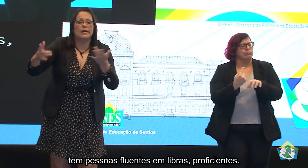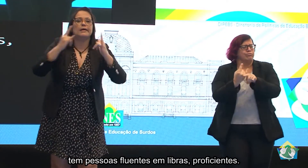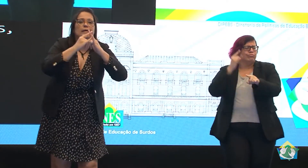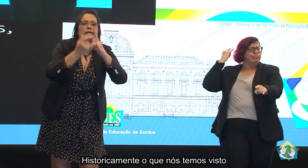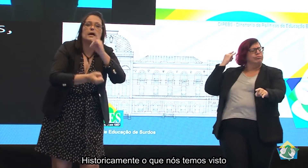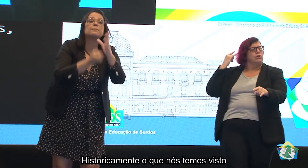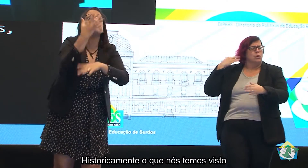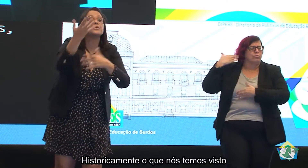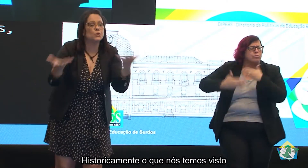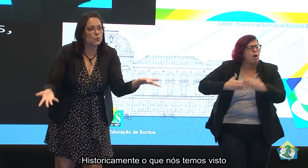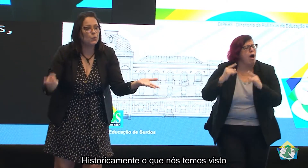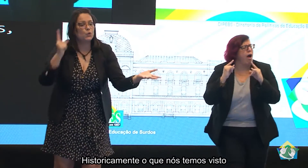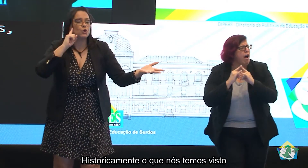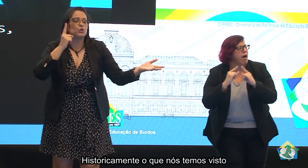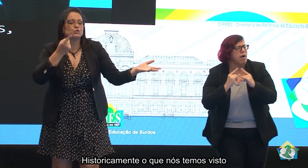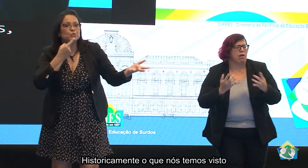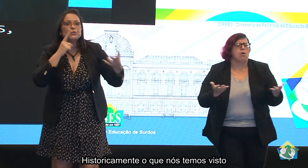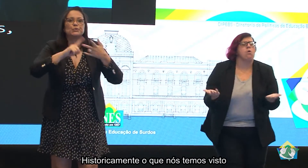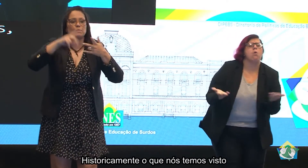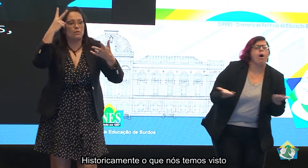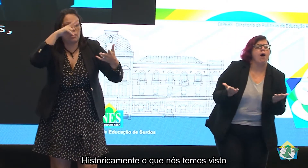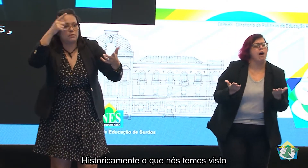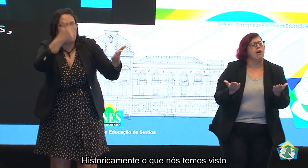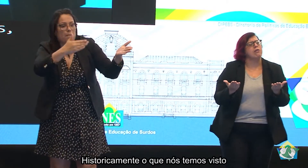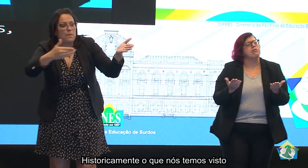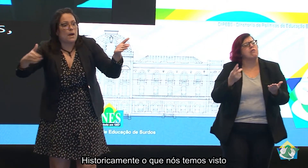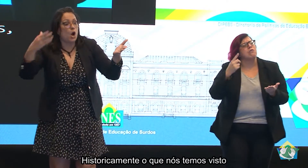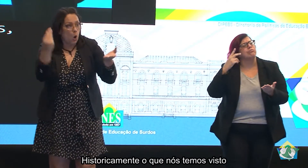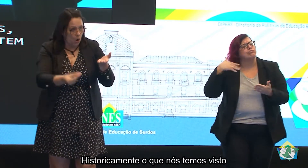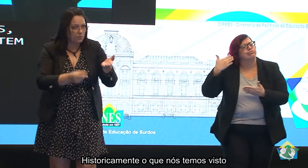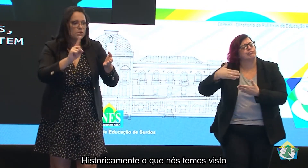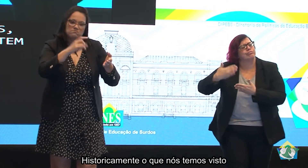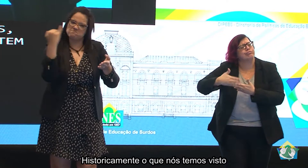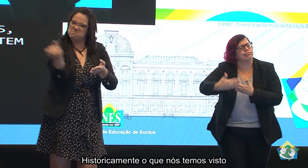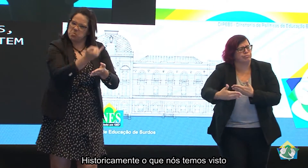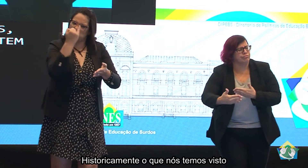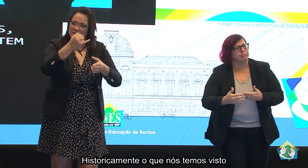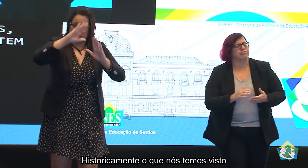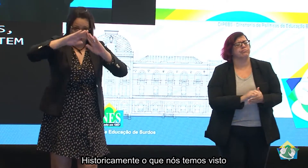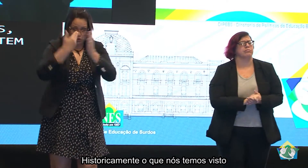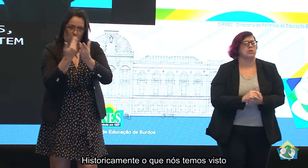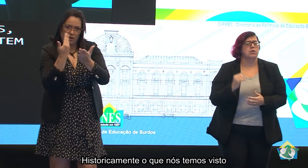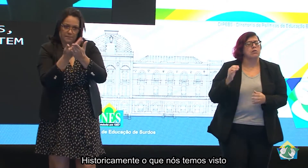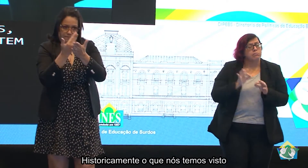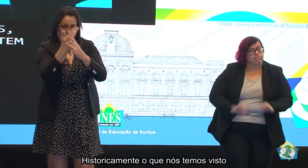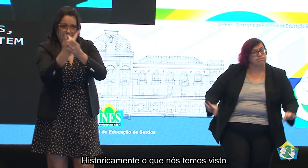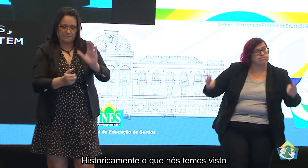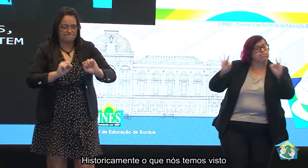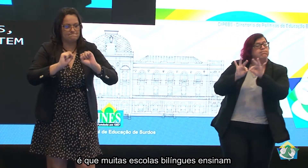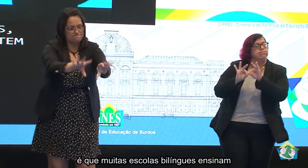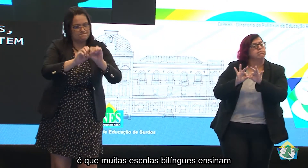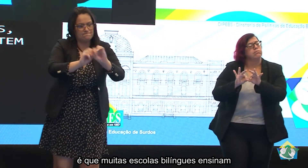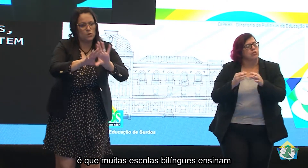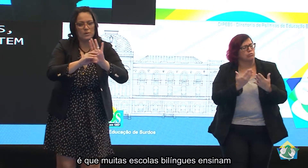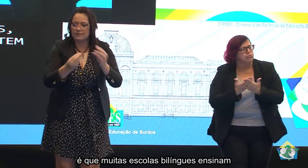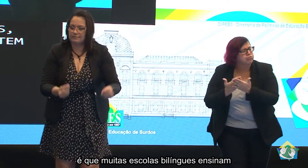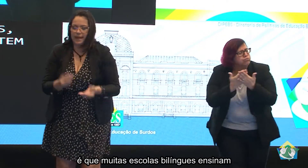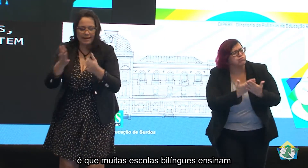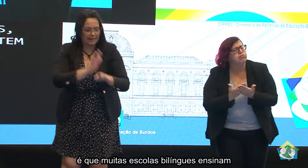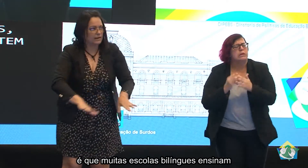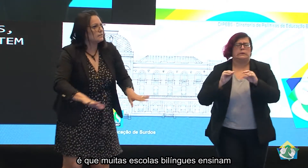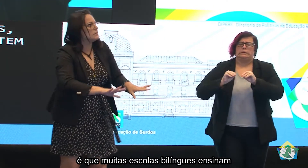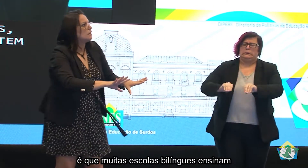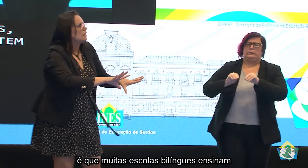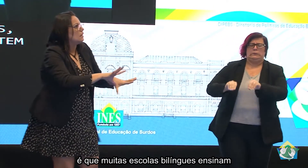proficientes, historicamente, O que a gente tem visto? Que muitas